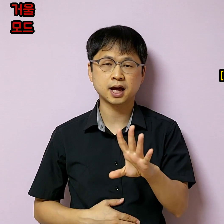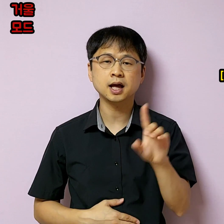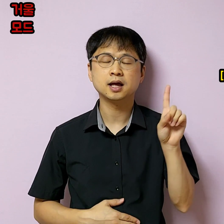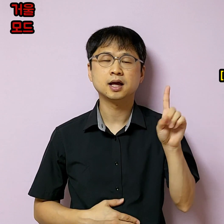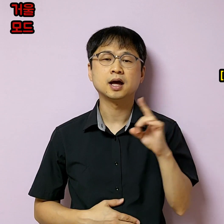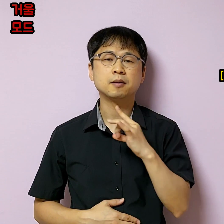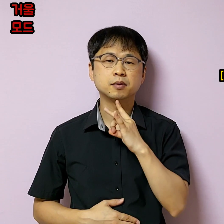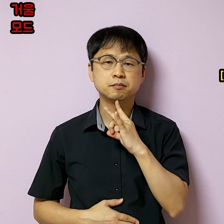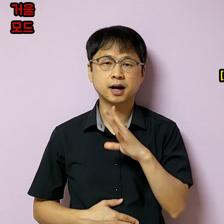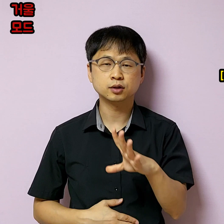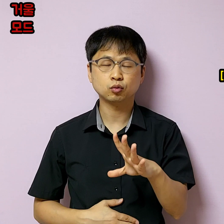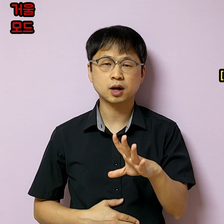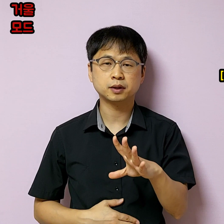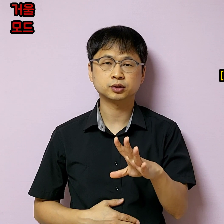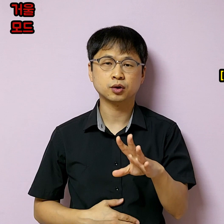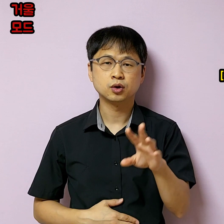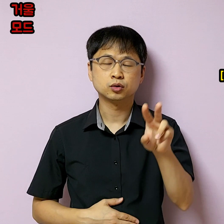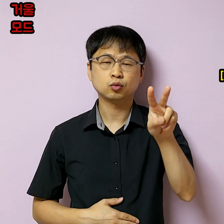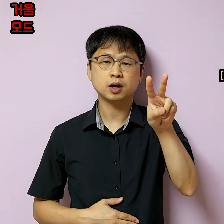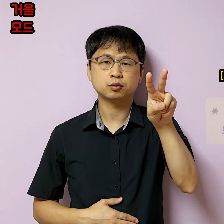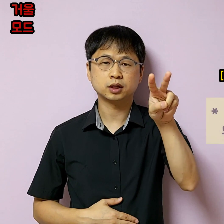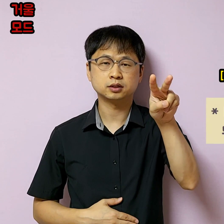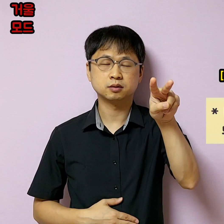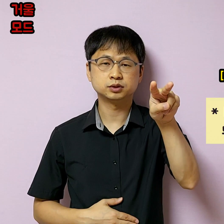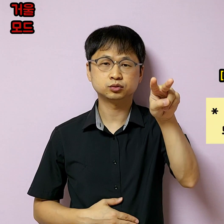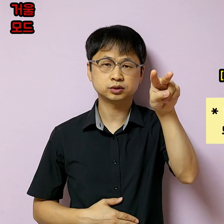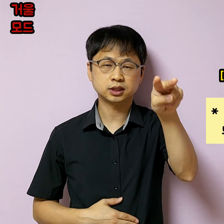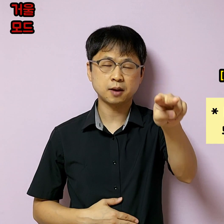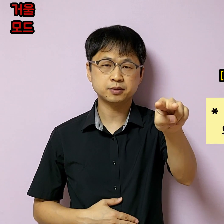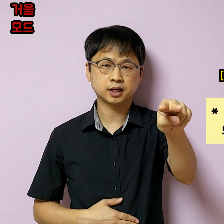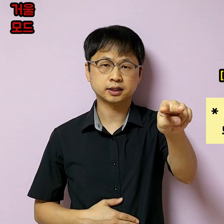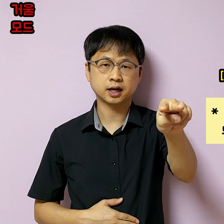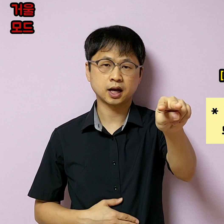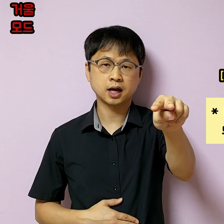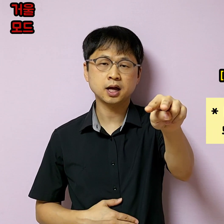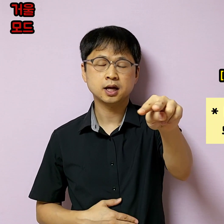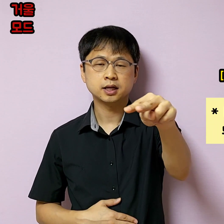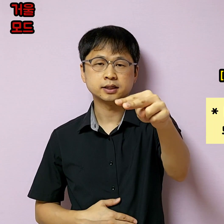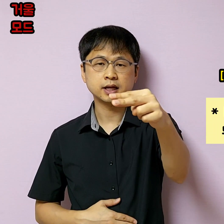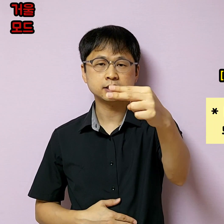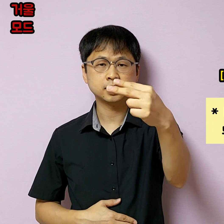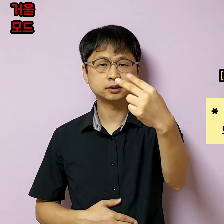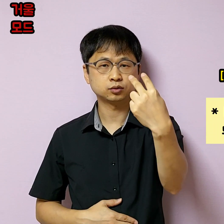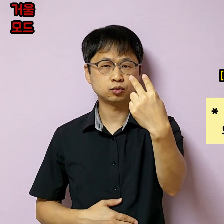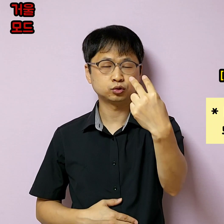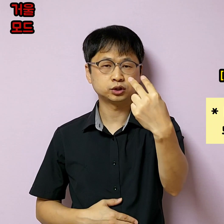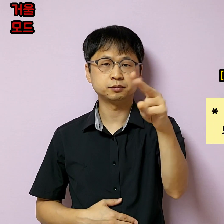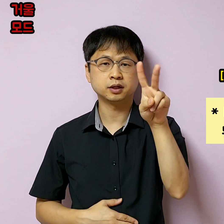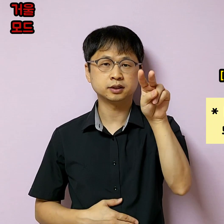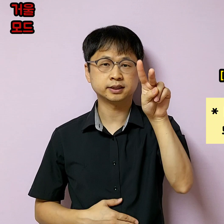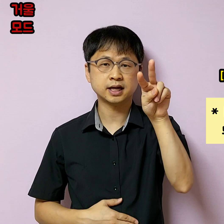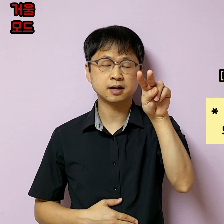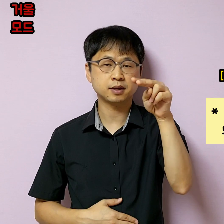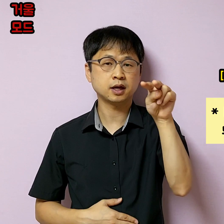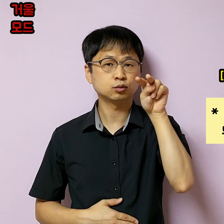번만입니다. 한 번만 돌아봐줘요. 돌아보다는 검지중지를 앞을 향했다가 나를 향해서 돌려주시면 이게 사람의